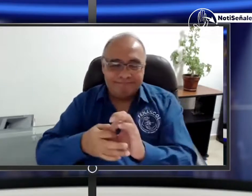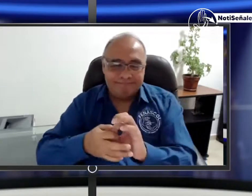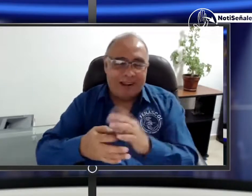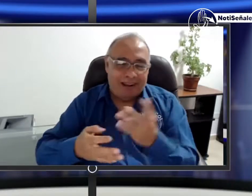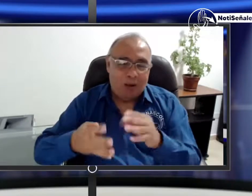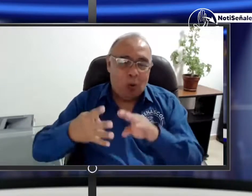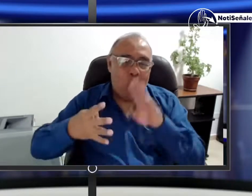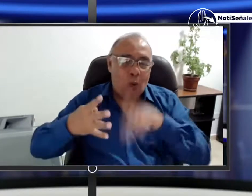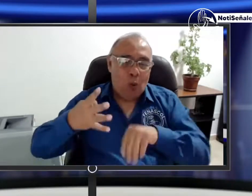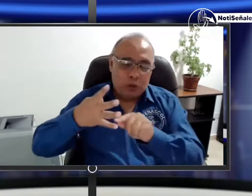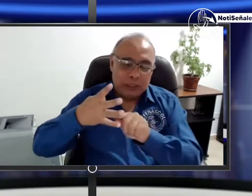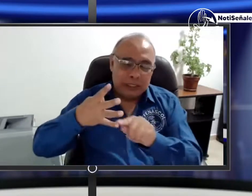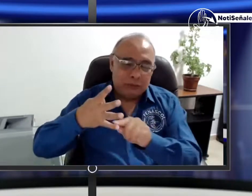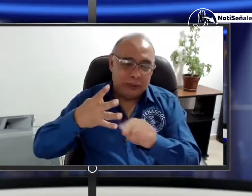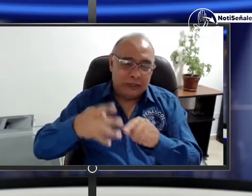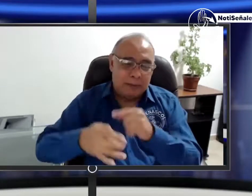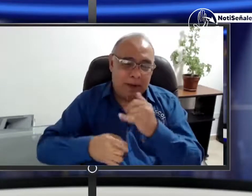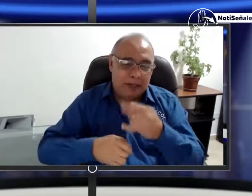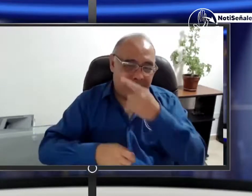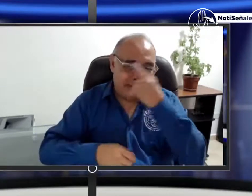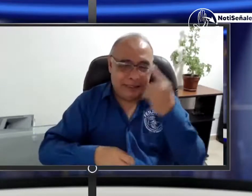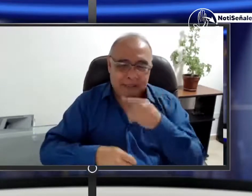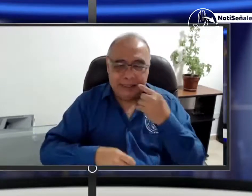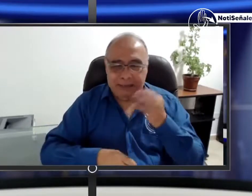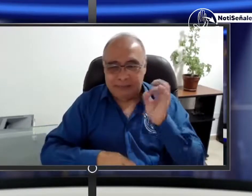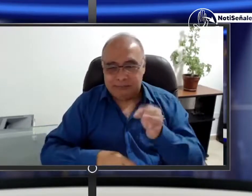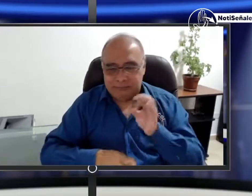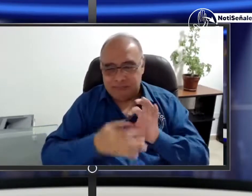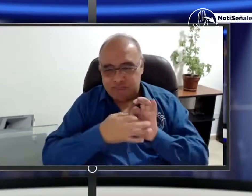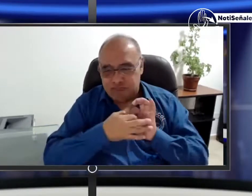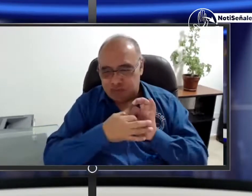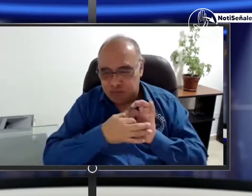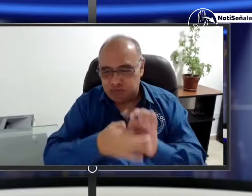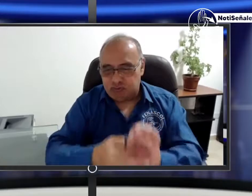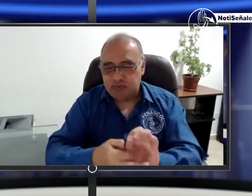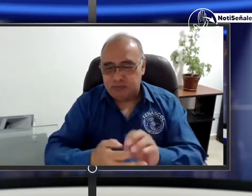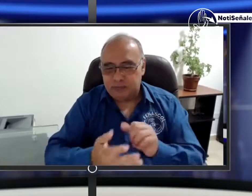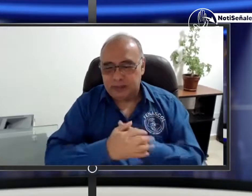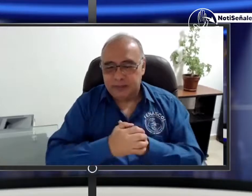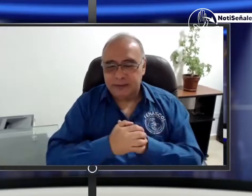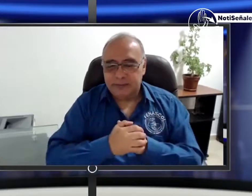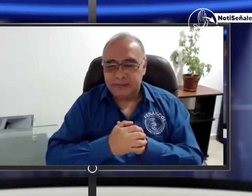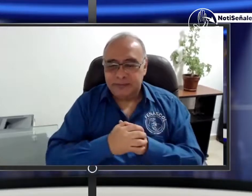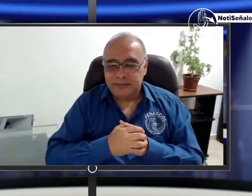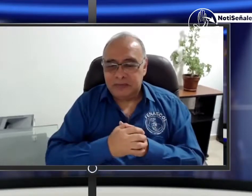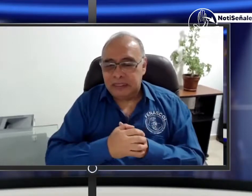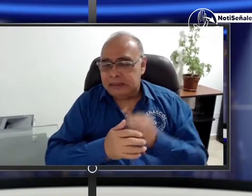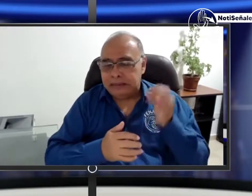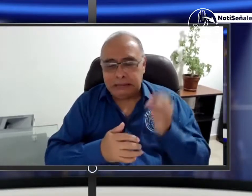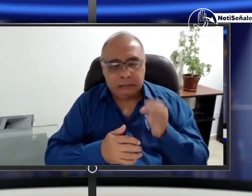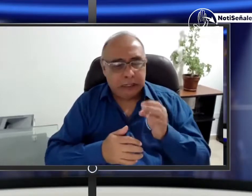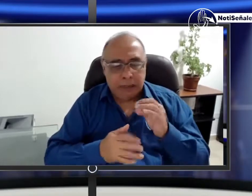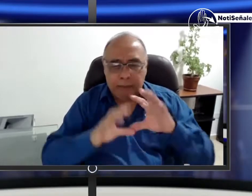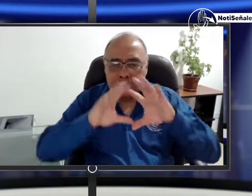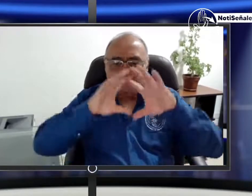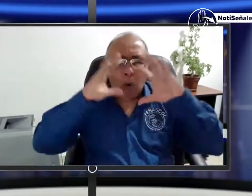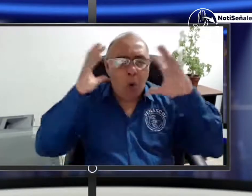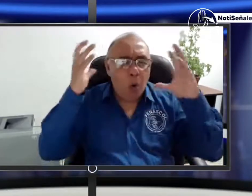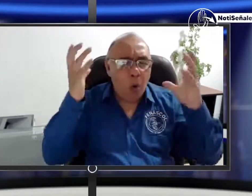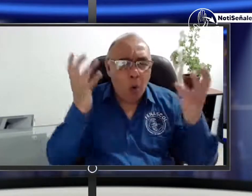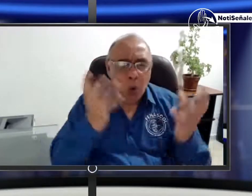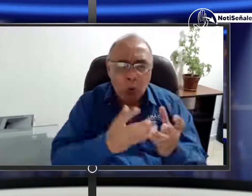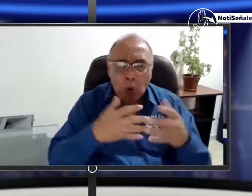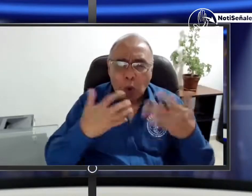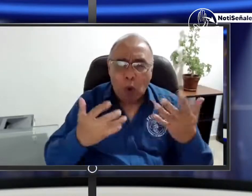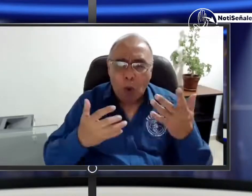wwf de en 1958 en el mes de septiembre es por eso que en esta tercera